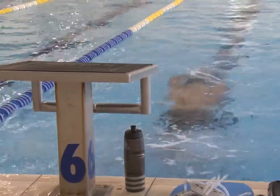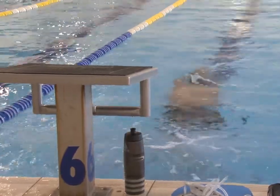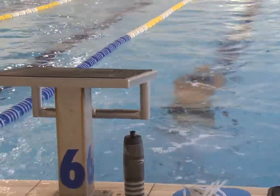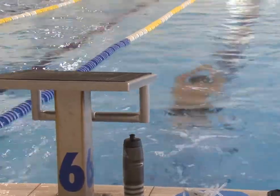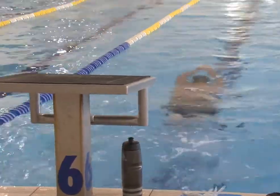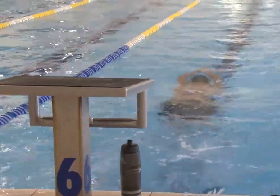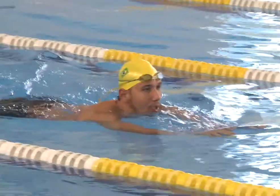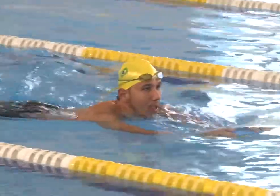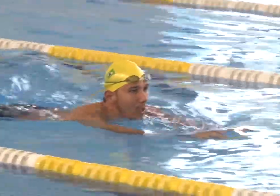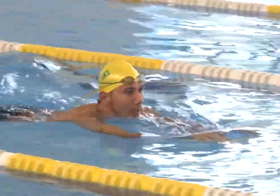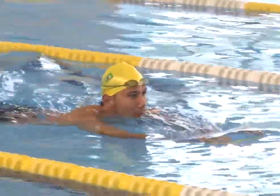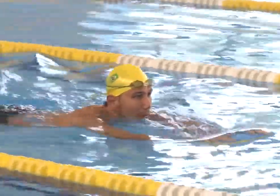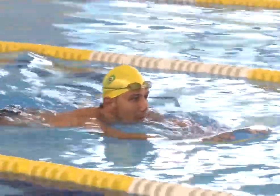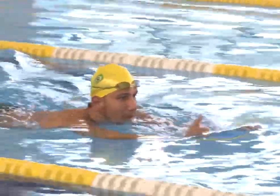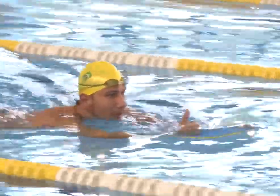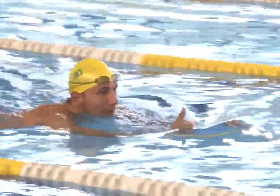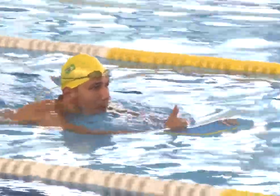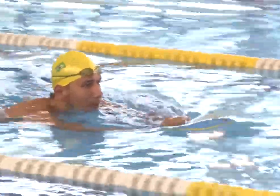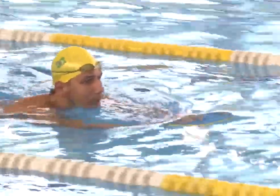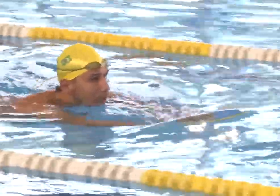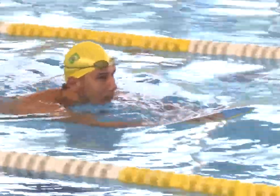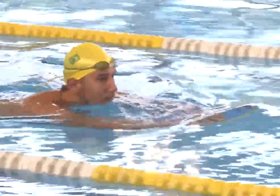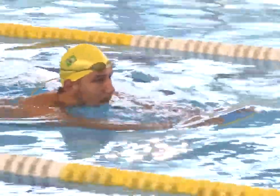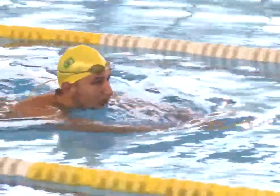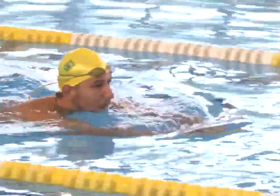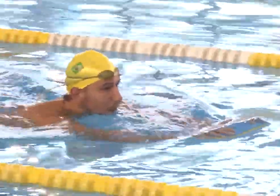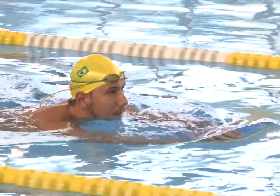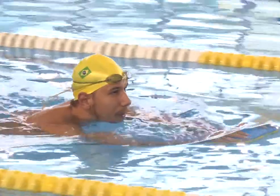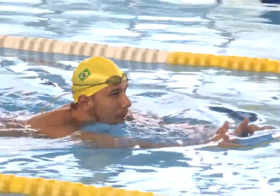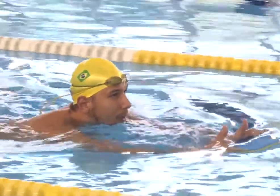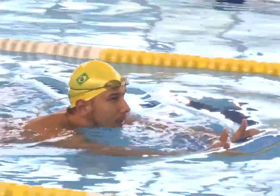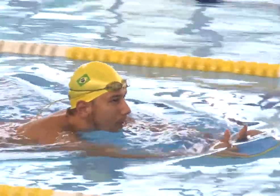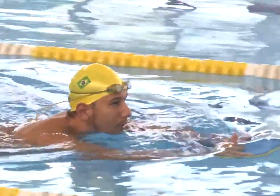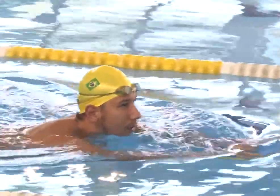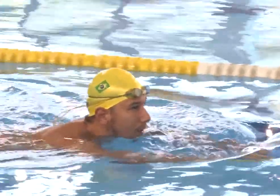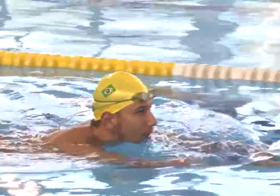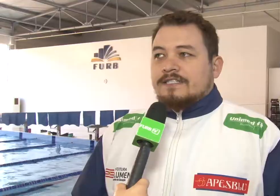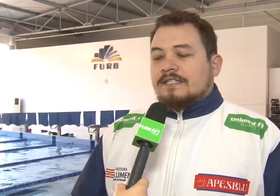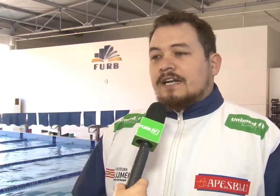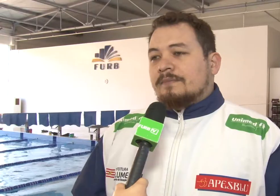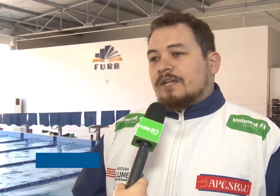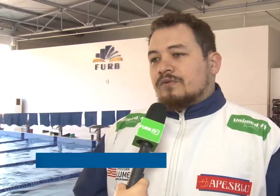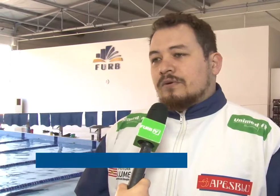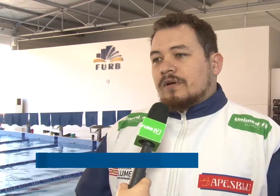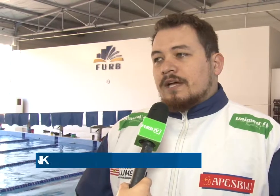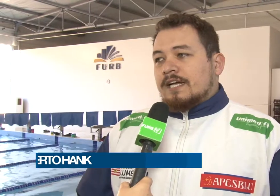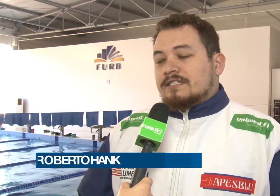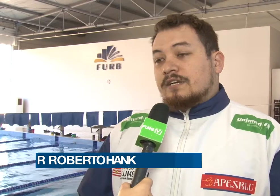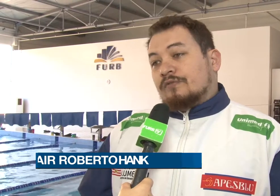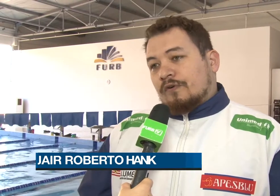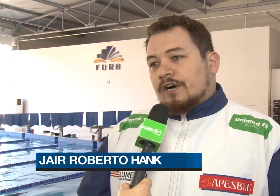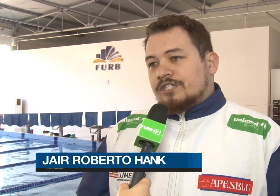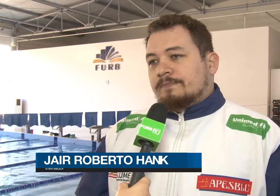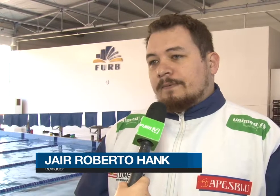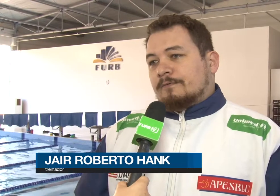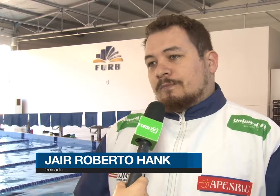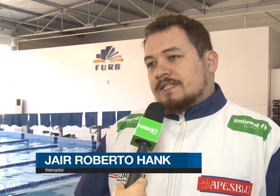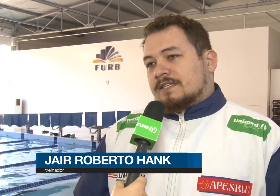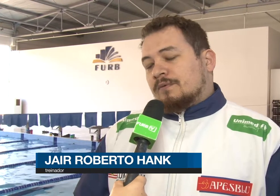treinamento, que será mais intenso nesta segunda etapa. A fase de treinamento a seguiu forte para a competição